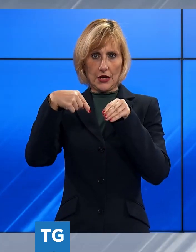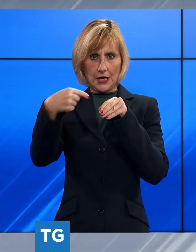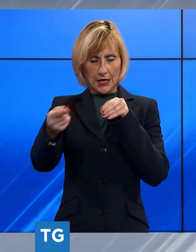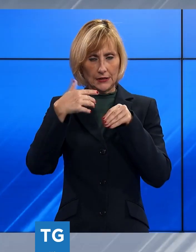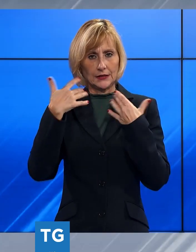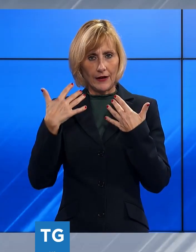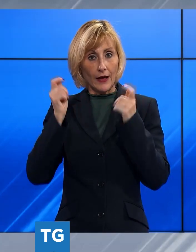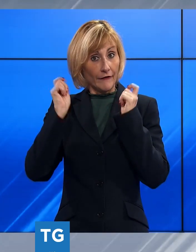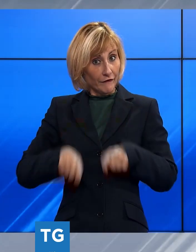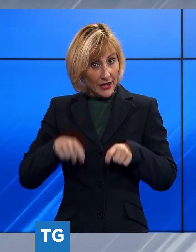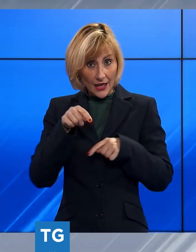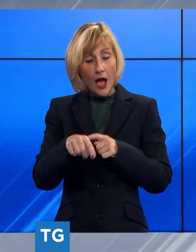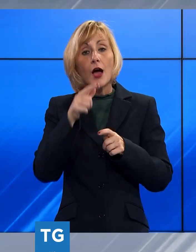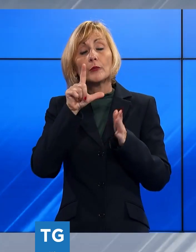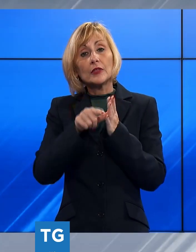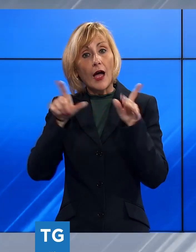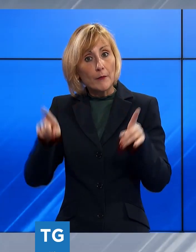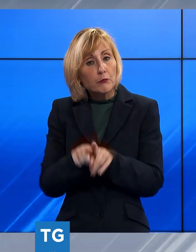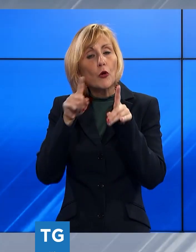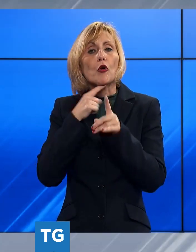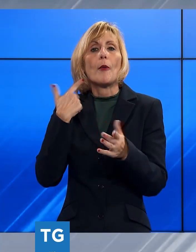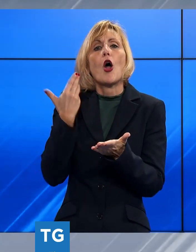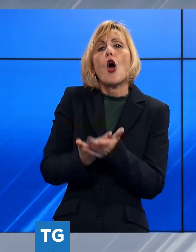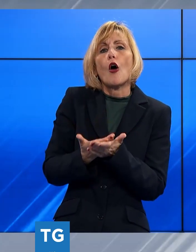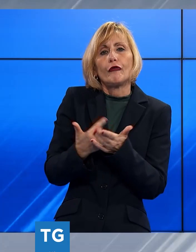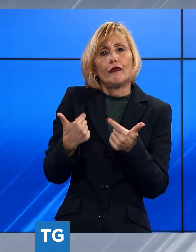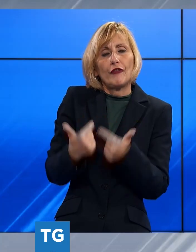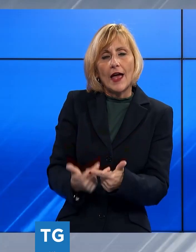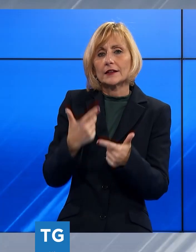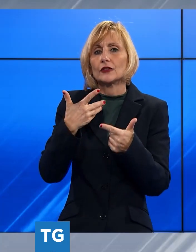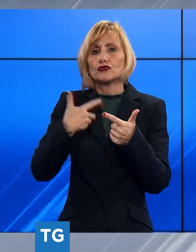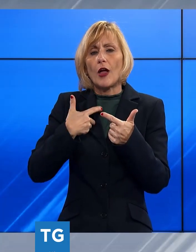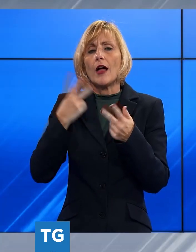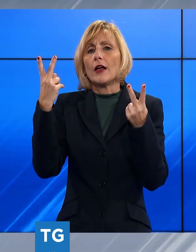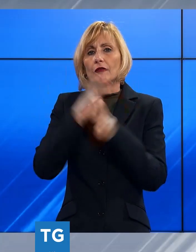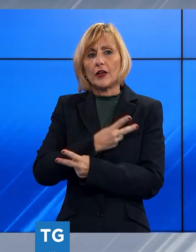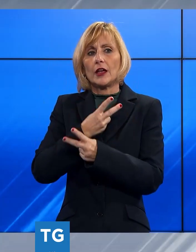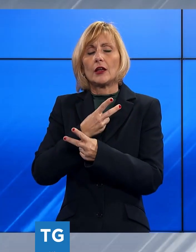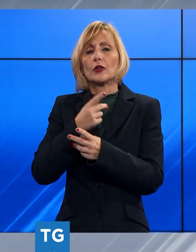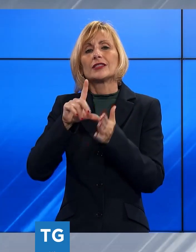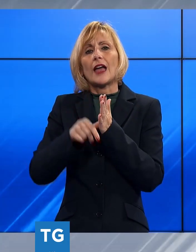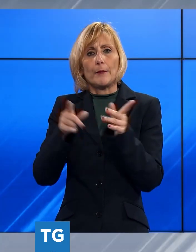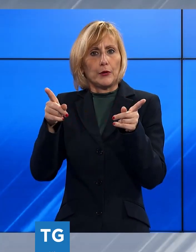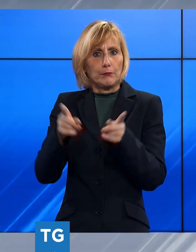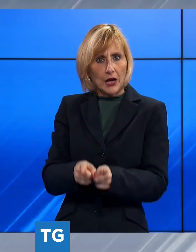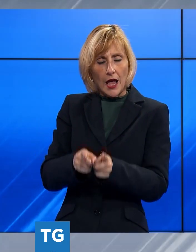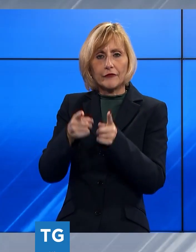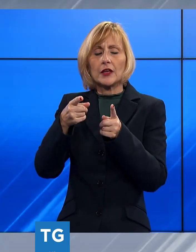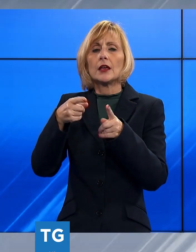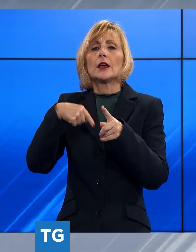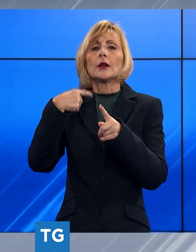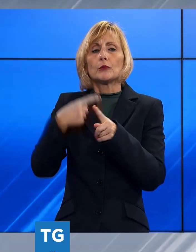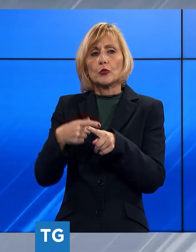allo stesso tempo con l'offerta che è stata fatta che prevede una grande riduzione delle tempistiche appunto